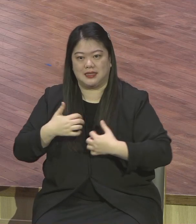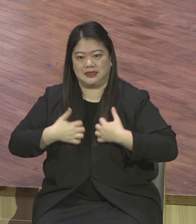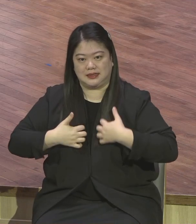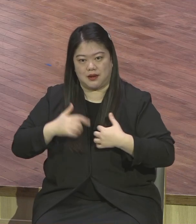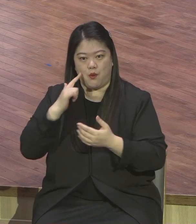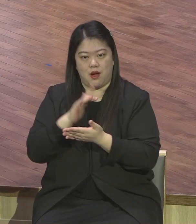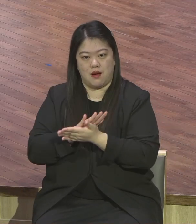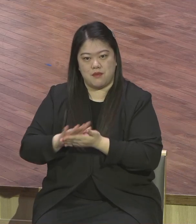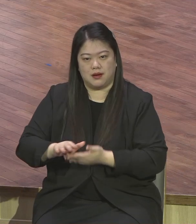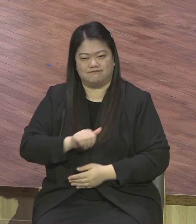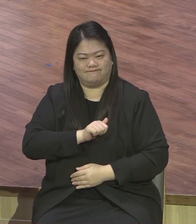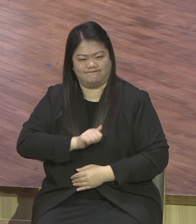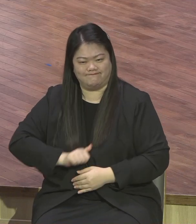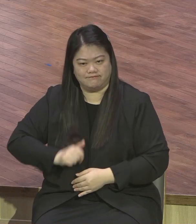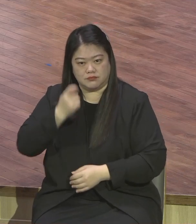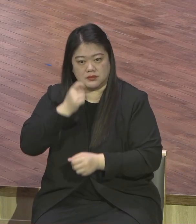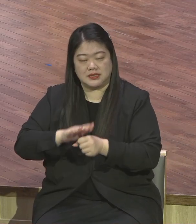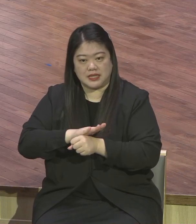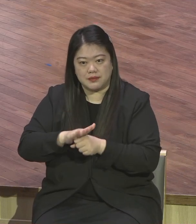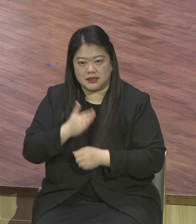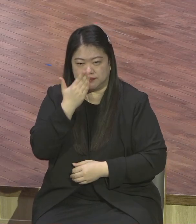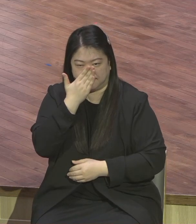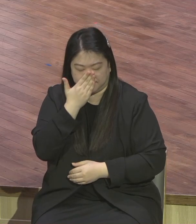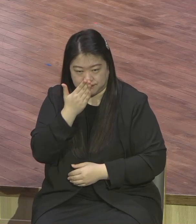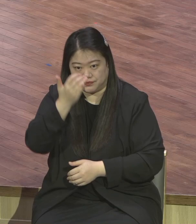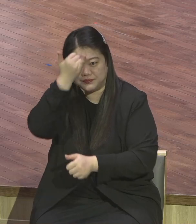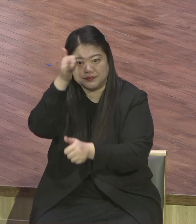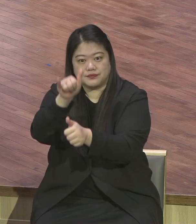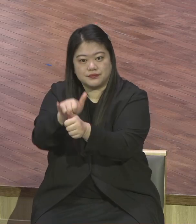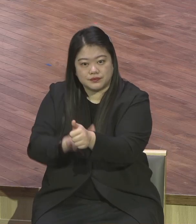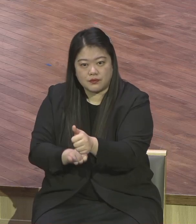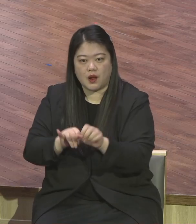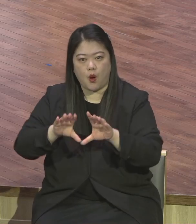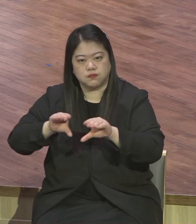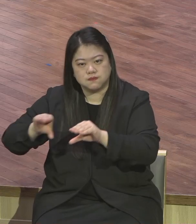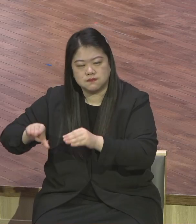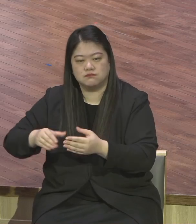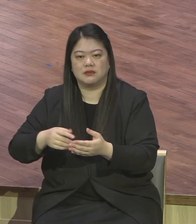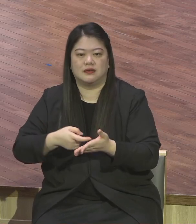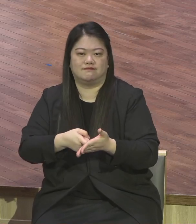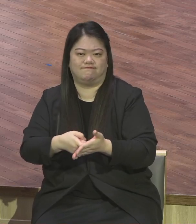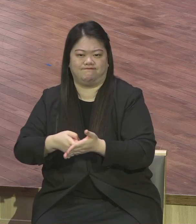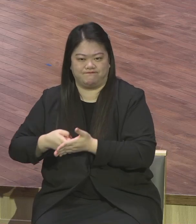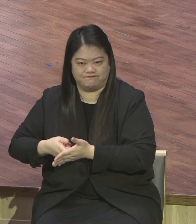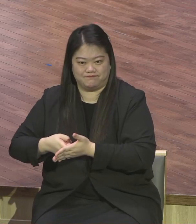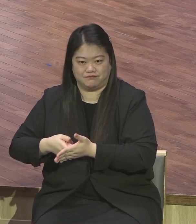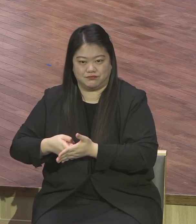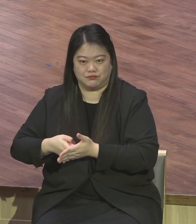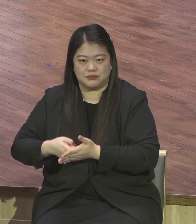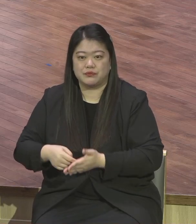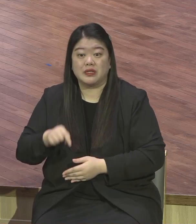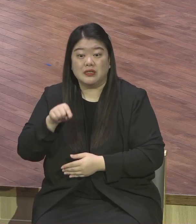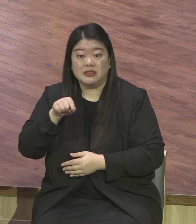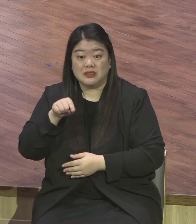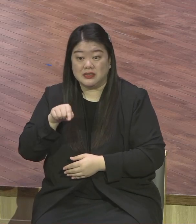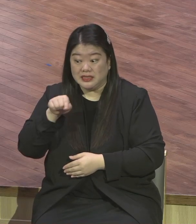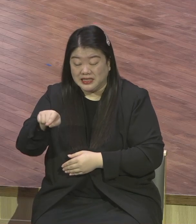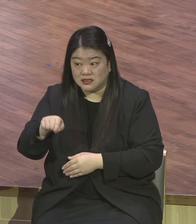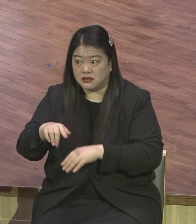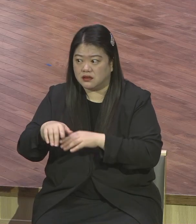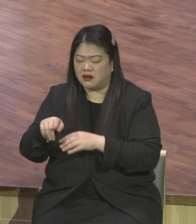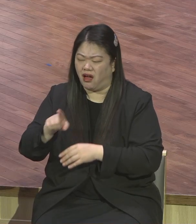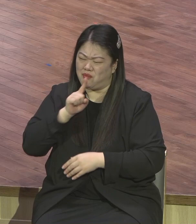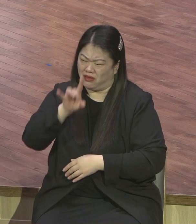화평과 오래 참음과 자비와 양성과 충성과 온유와 절제니 이 같은 것을 금지할 법이